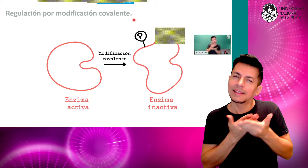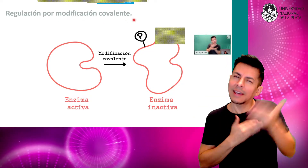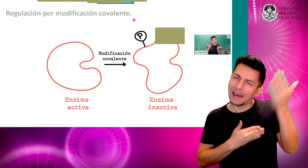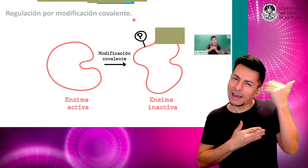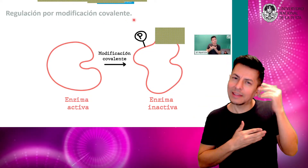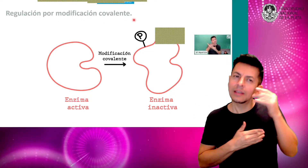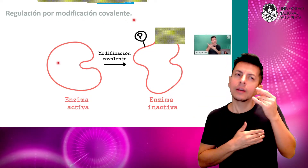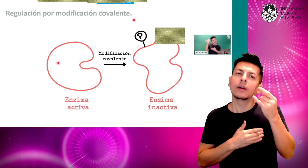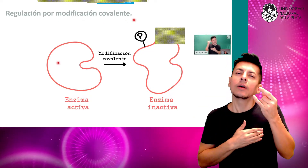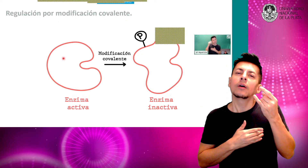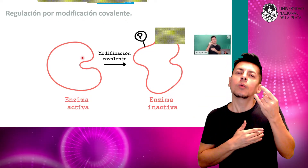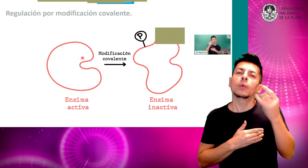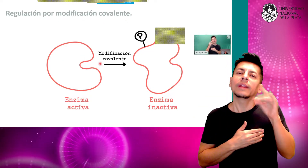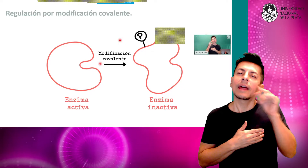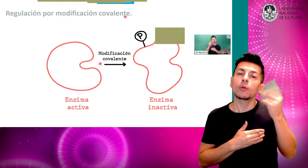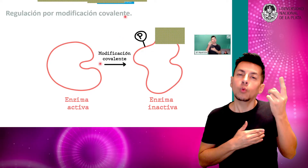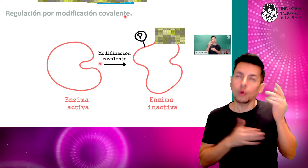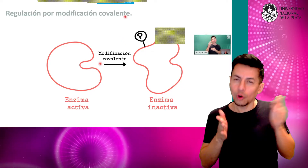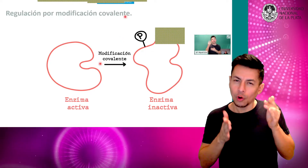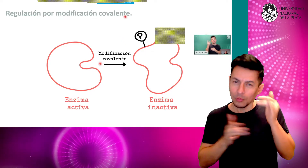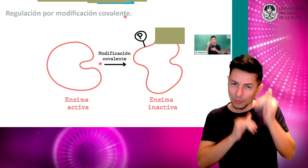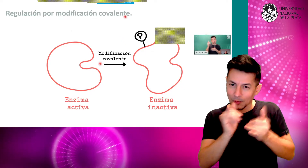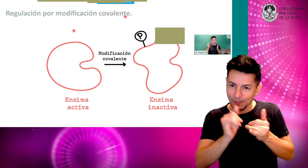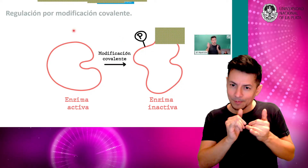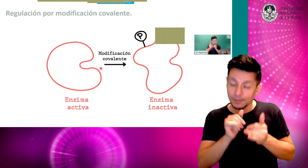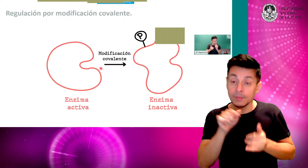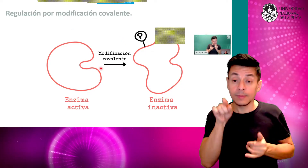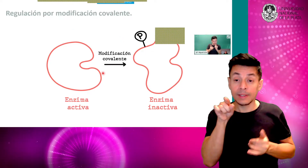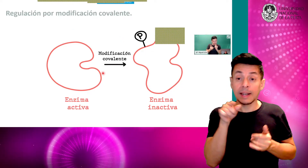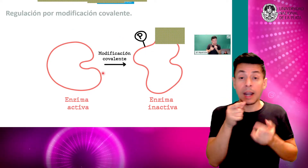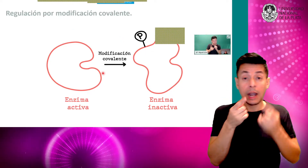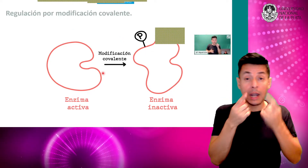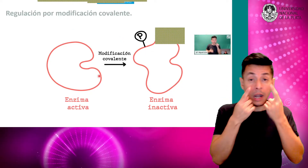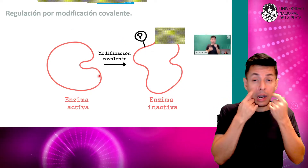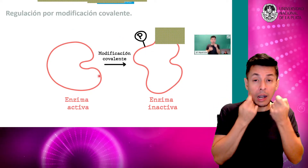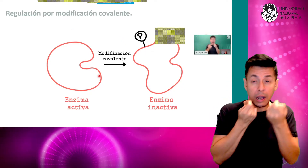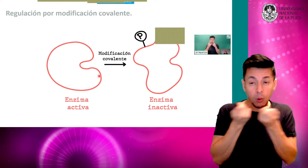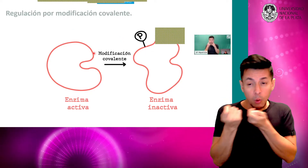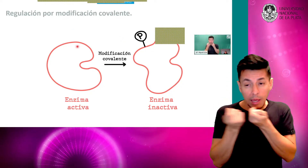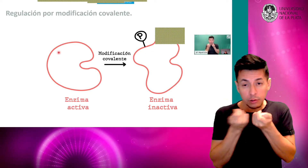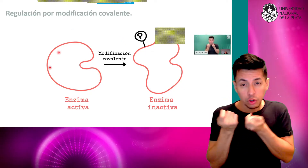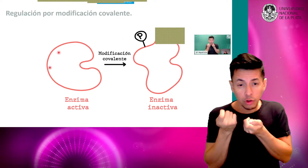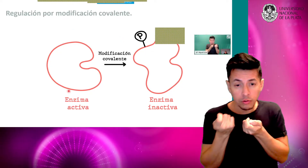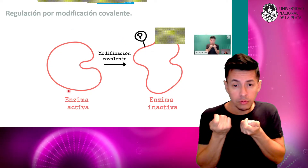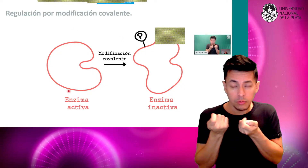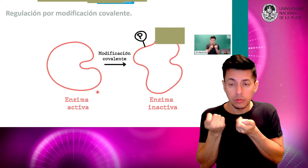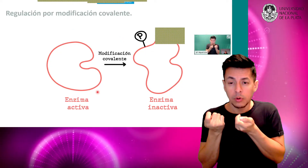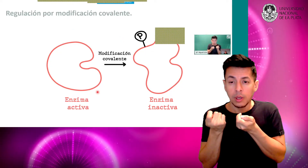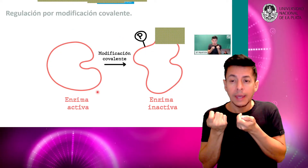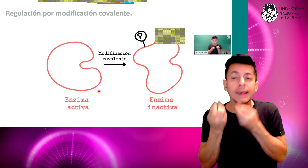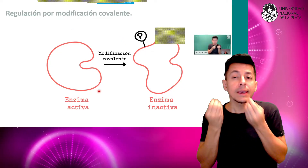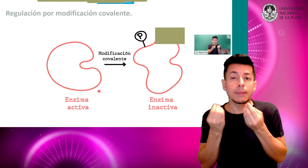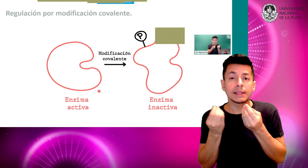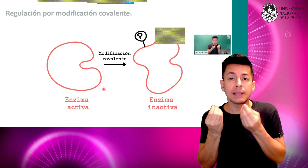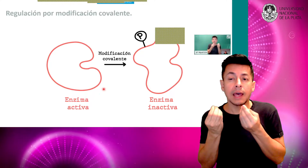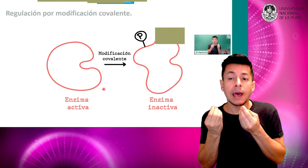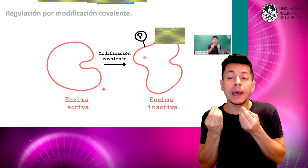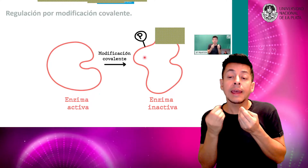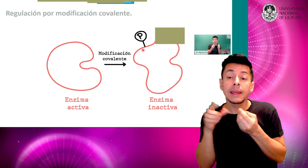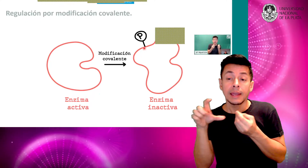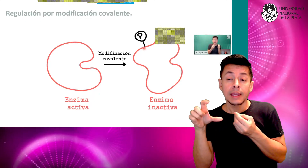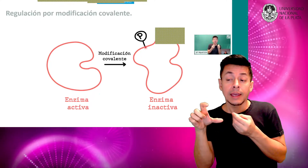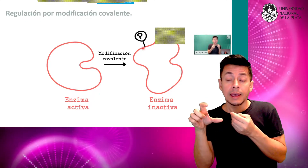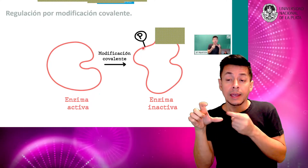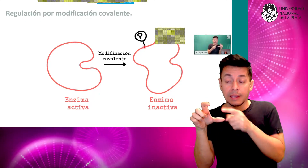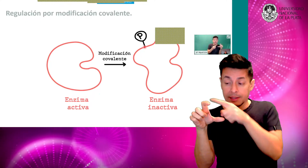1? Bueno, lo que sucede en este tipo de regulación es que a las enzimas, a las proteínas, se